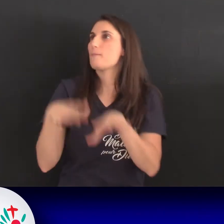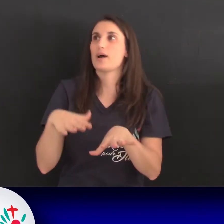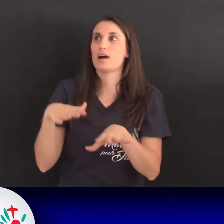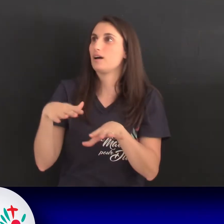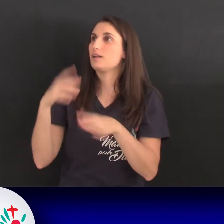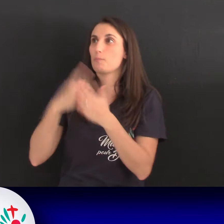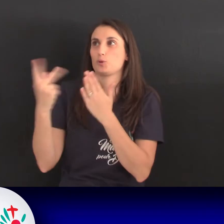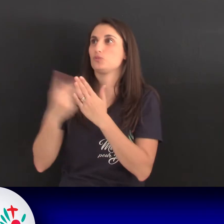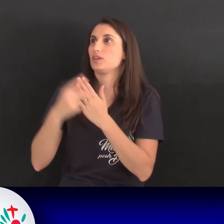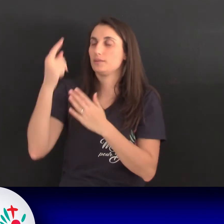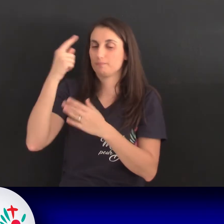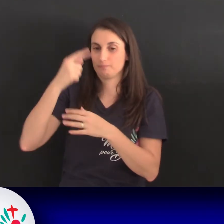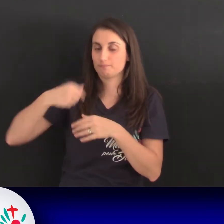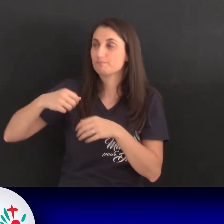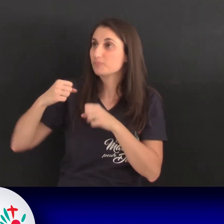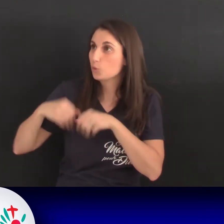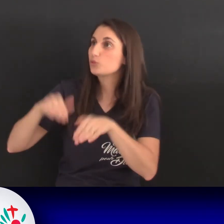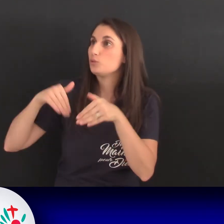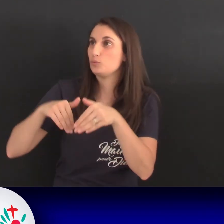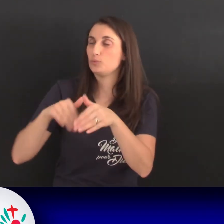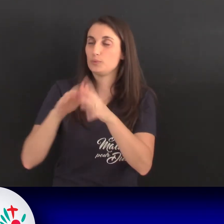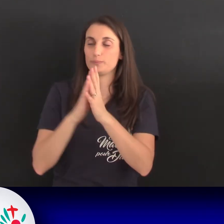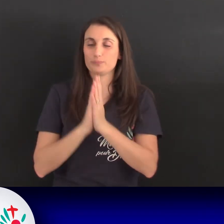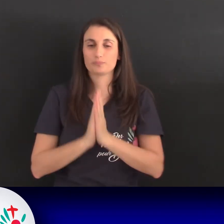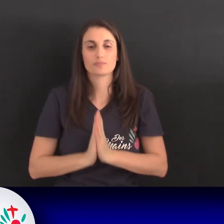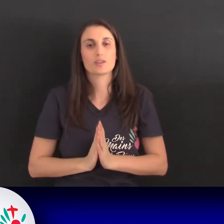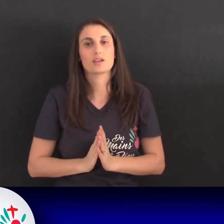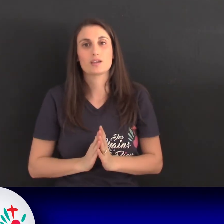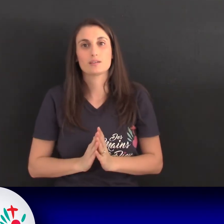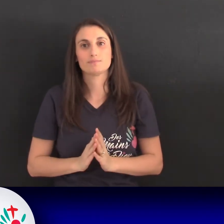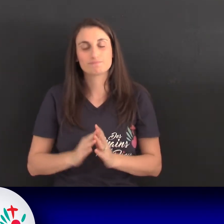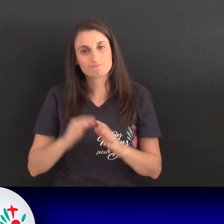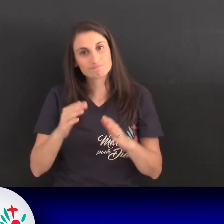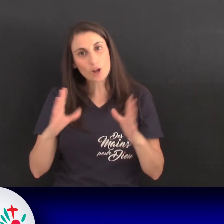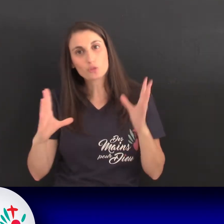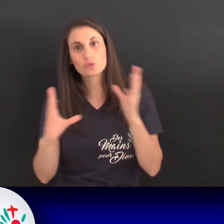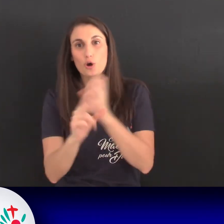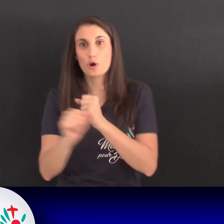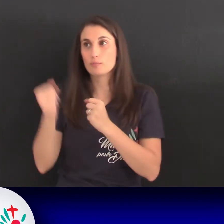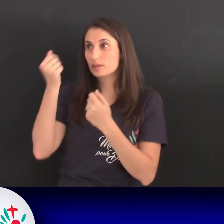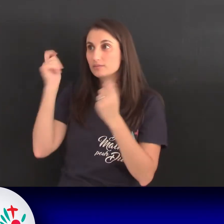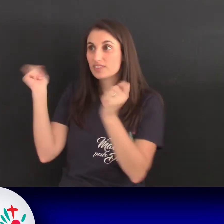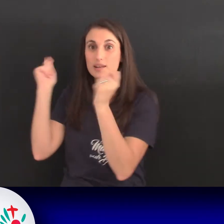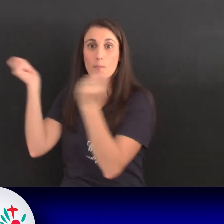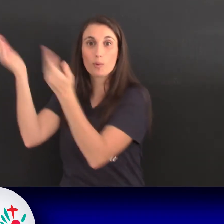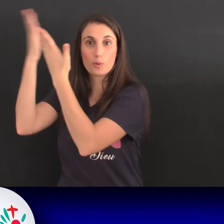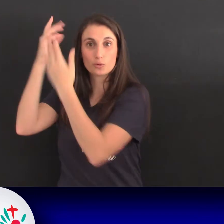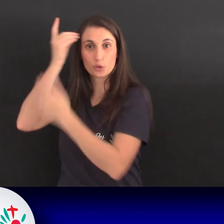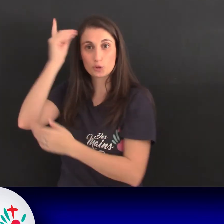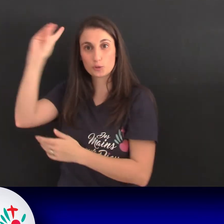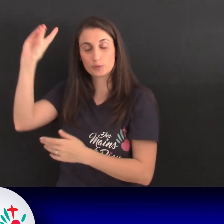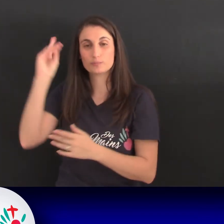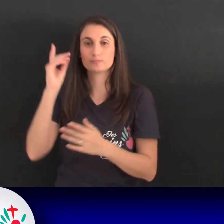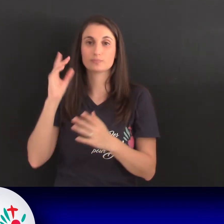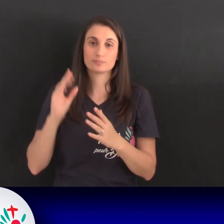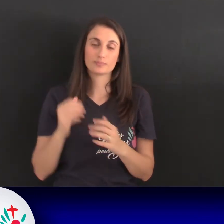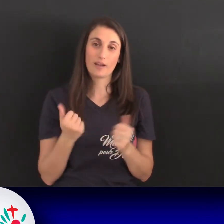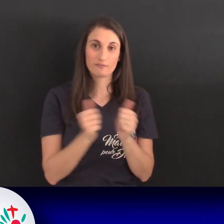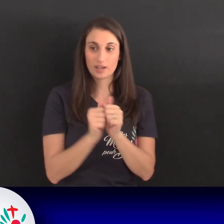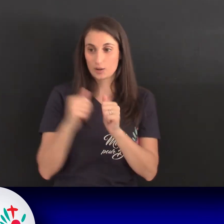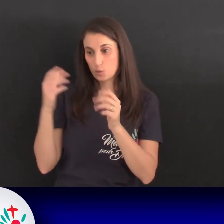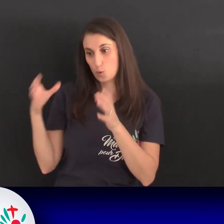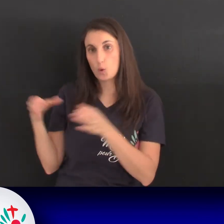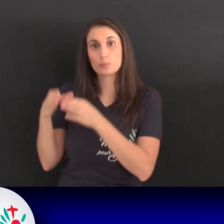sœurs, unissons-nous pour célébrer le nom du Seigneur avec l'équipe de louanges. Que Dieu nous bénisse. Amen. Amen.